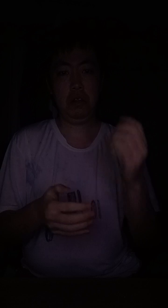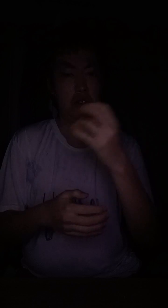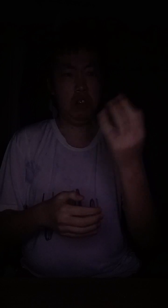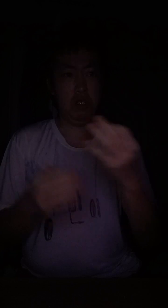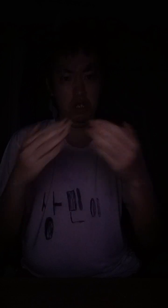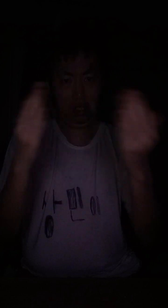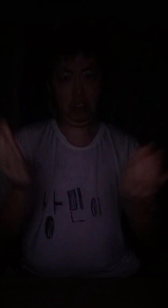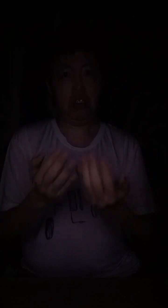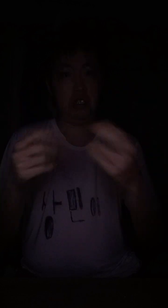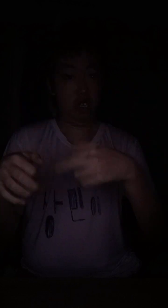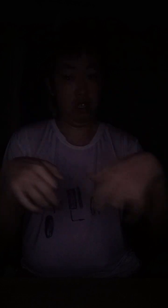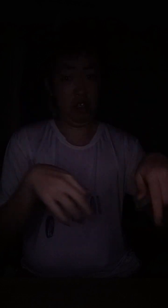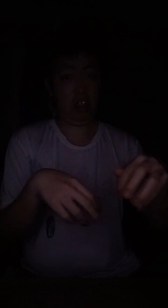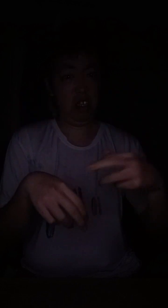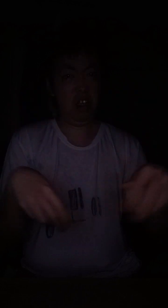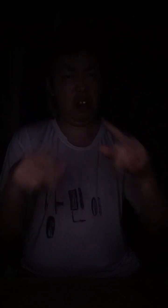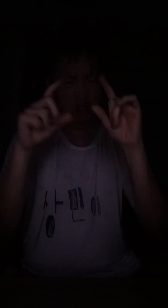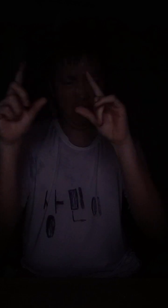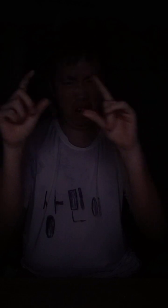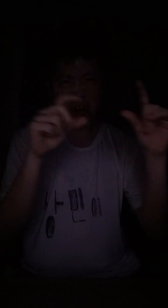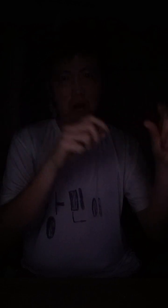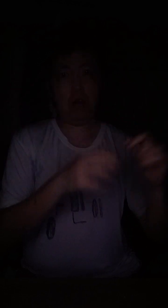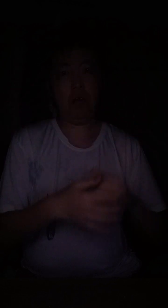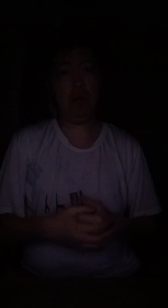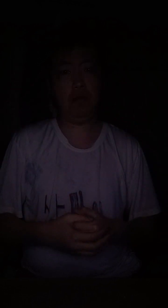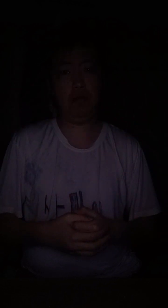가는 길까지 따라와 재차 촬영했습니다.